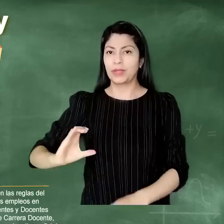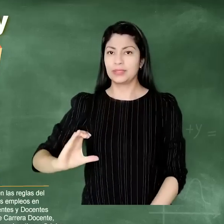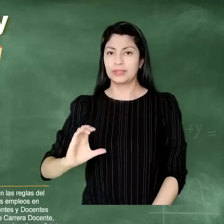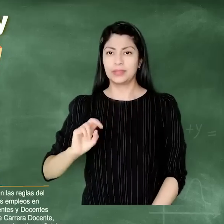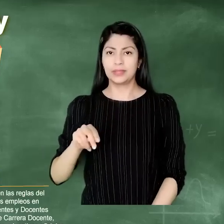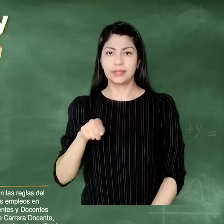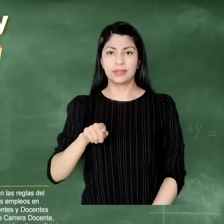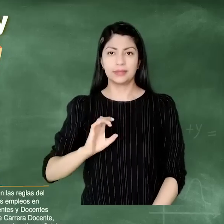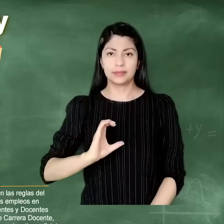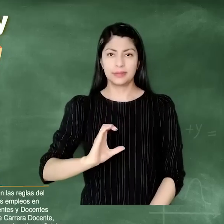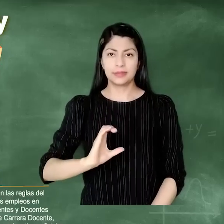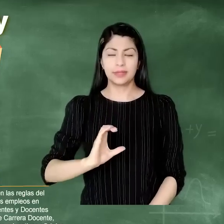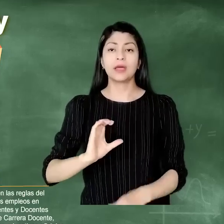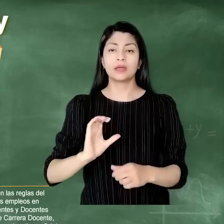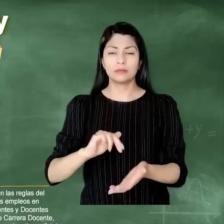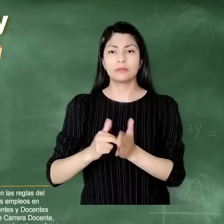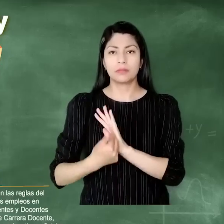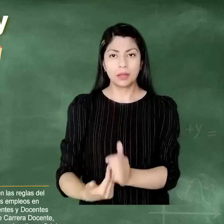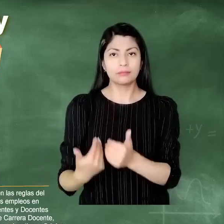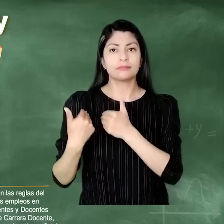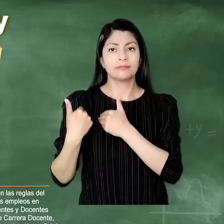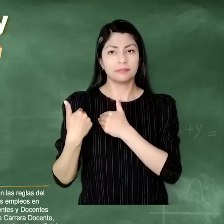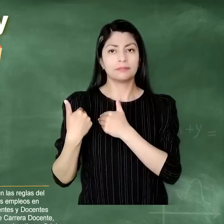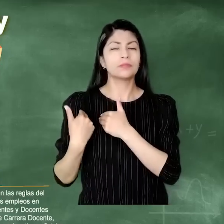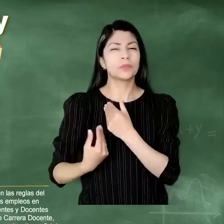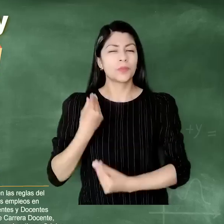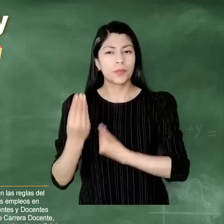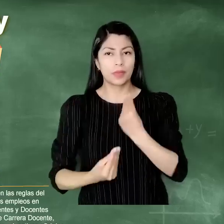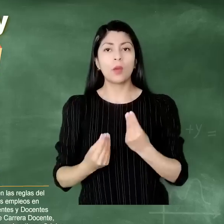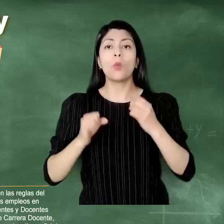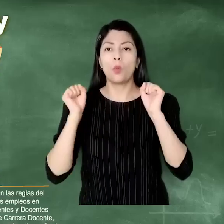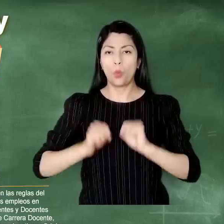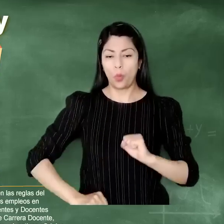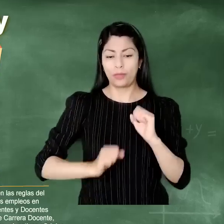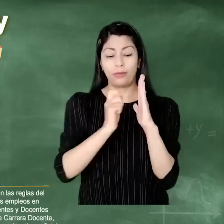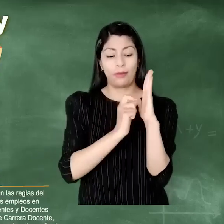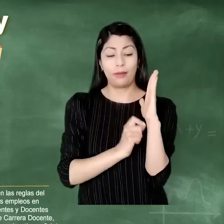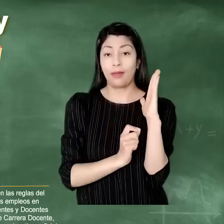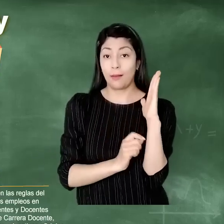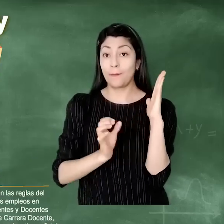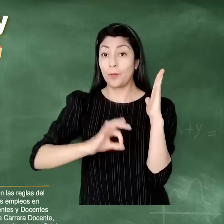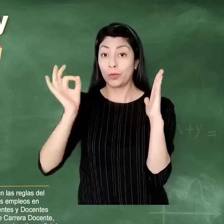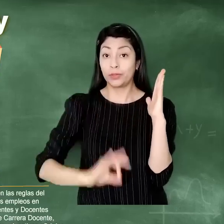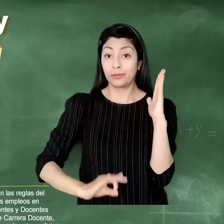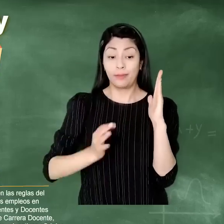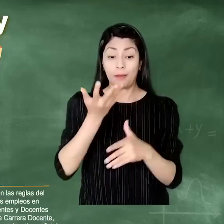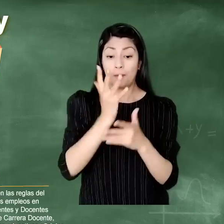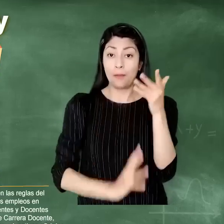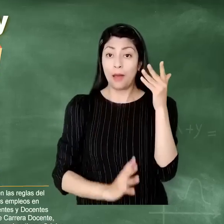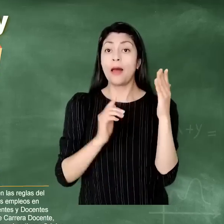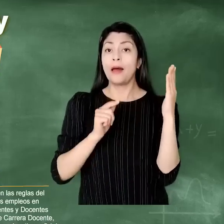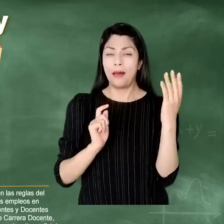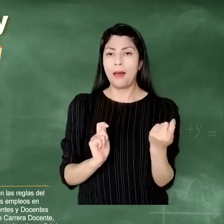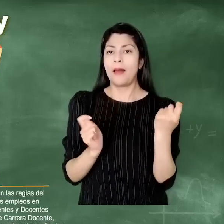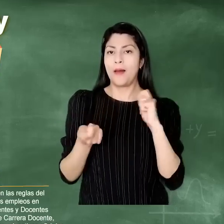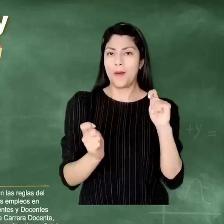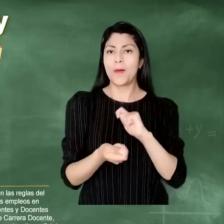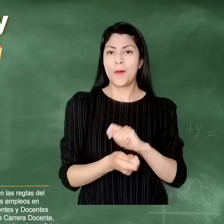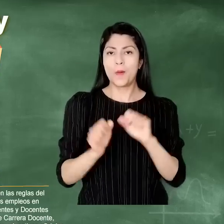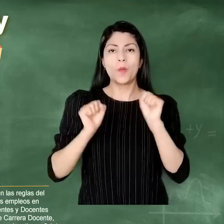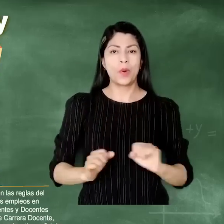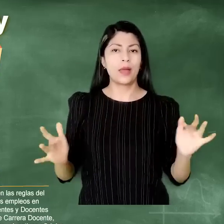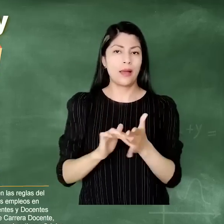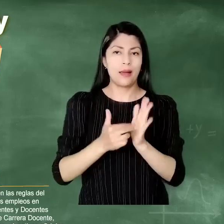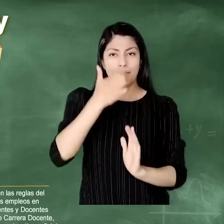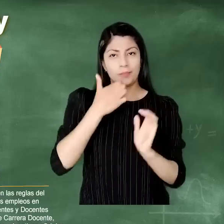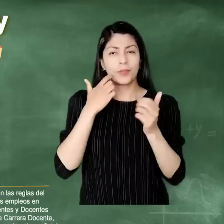la CNSC, de oficio o a petición de parte, podrá modificar los puntajes obtenidos por los aspirantes